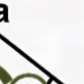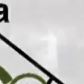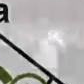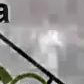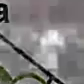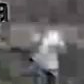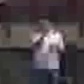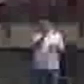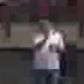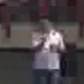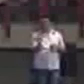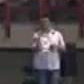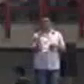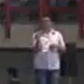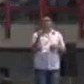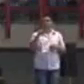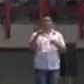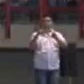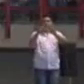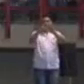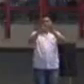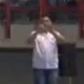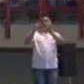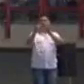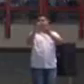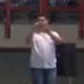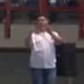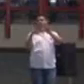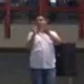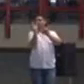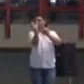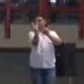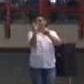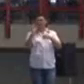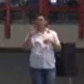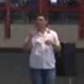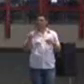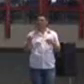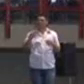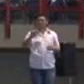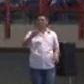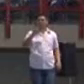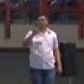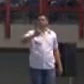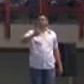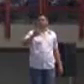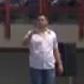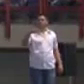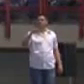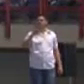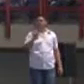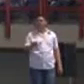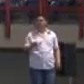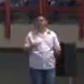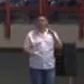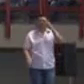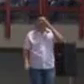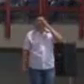pela hipotenusa. Alexandre, o que é que significa adjacente? Alguém sabe o que é adjacente?